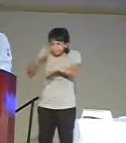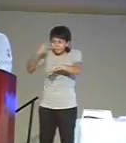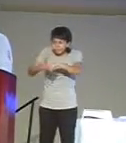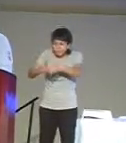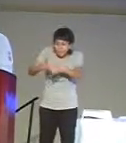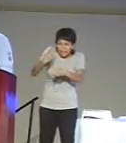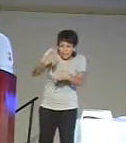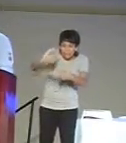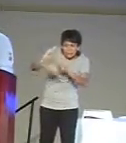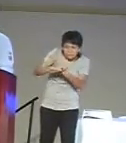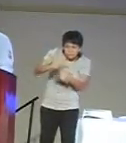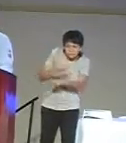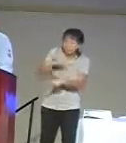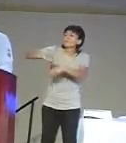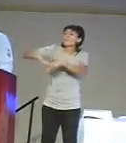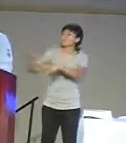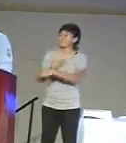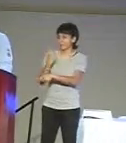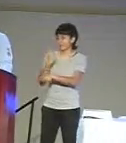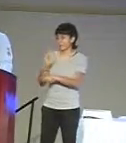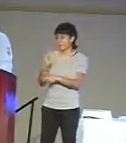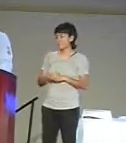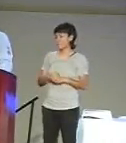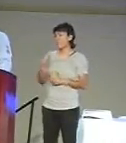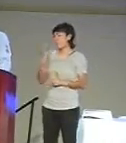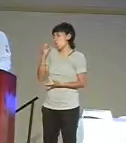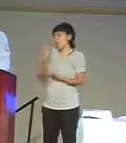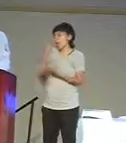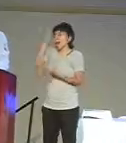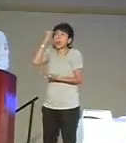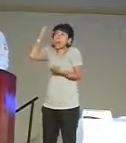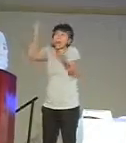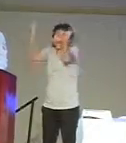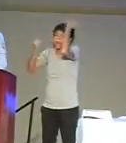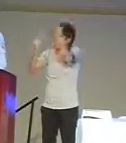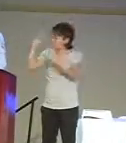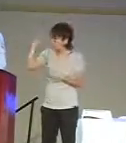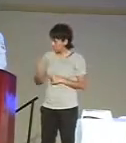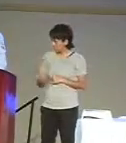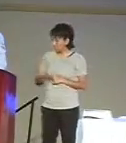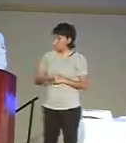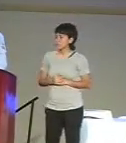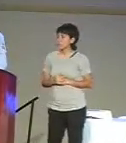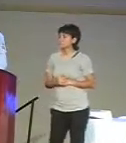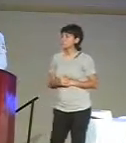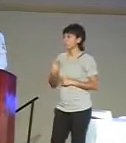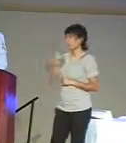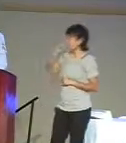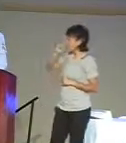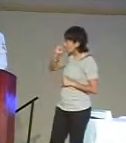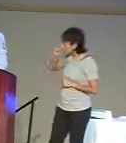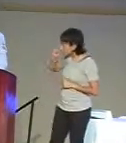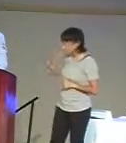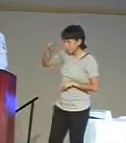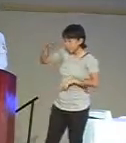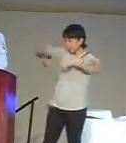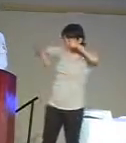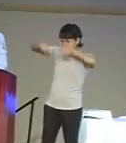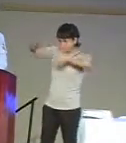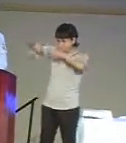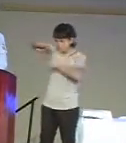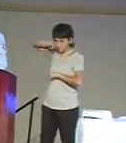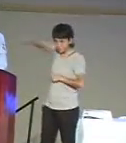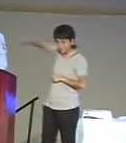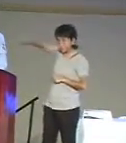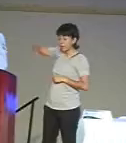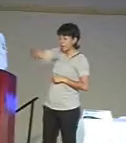Bien, como pueden ustedes observar en esta gráfica, la mortalidad en niños